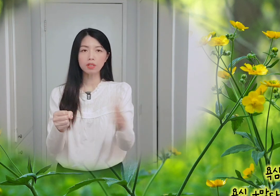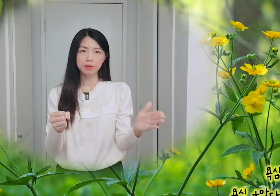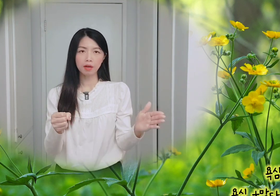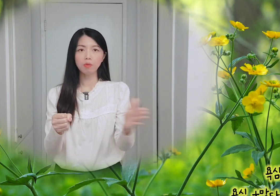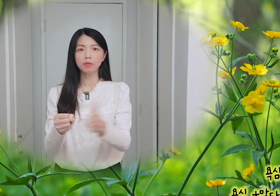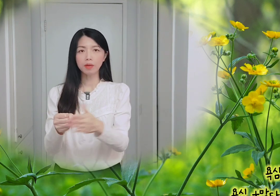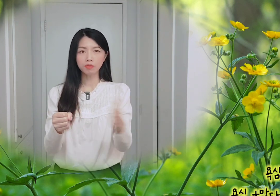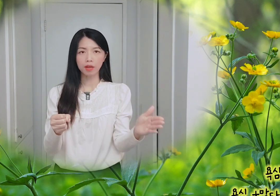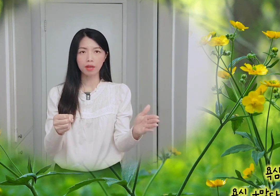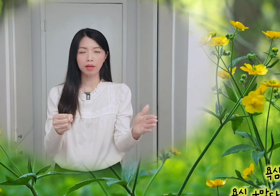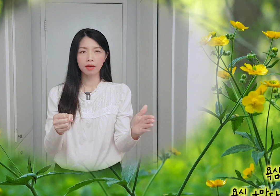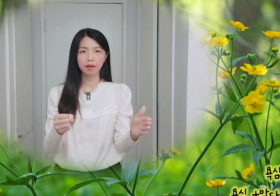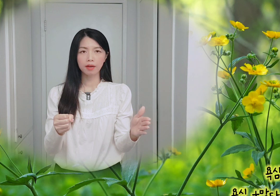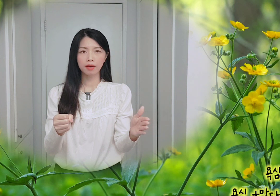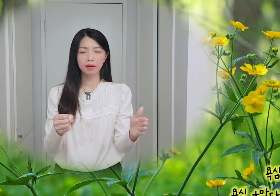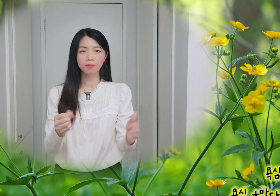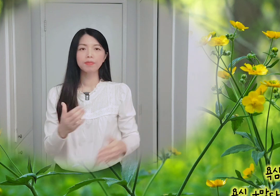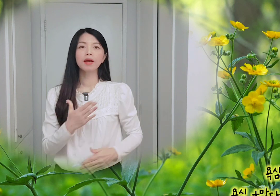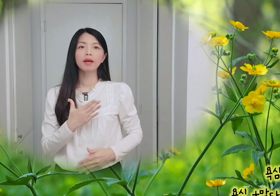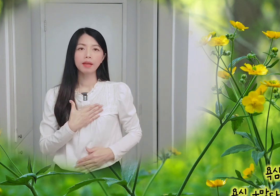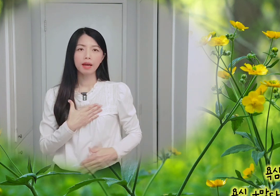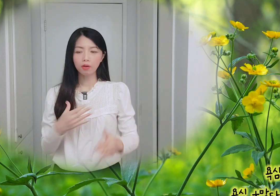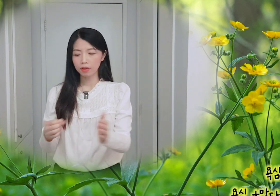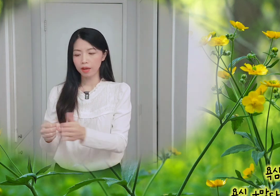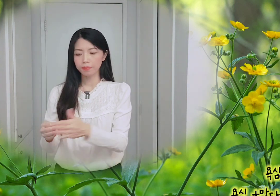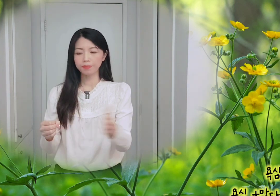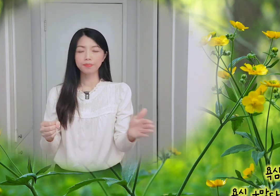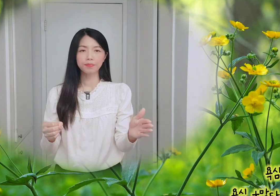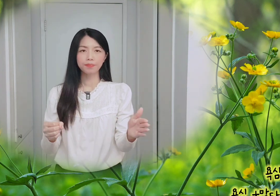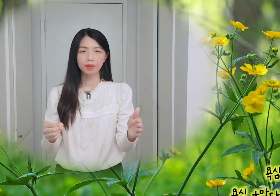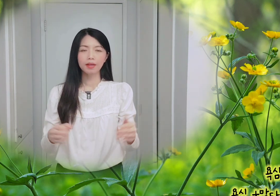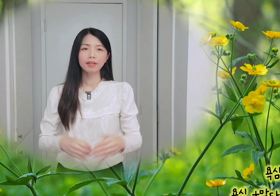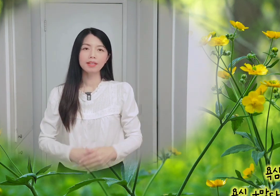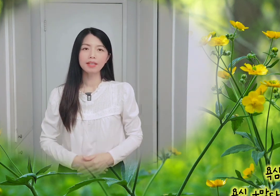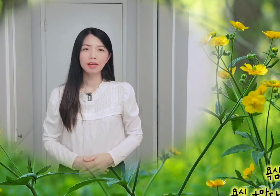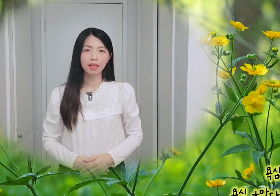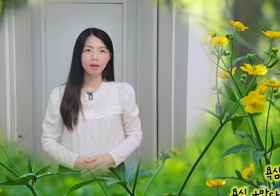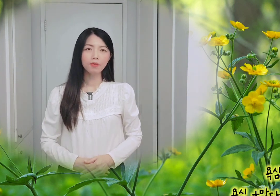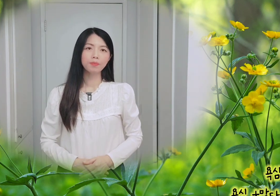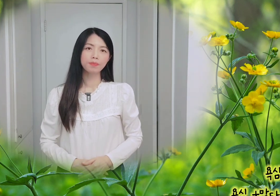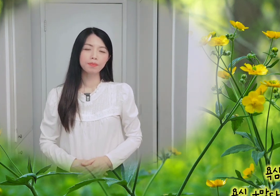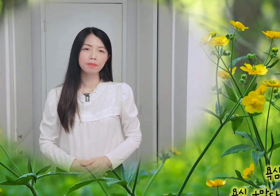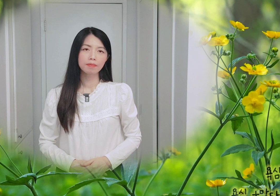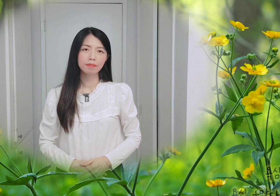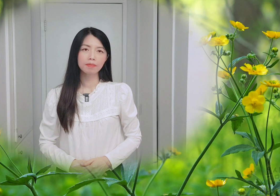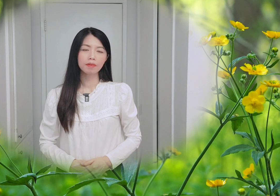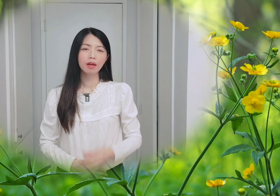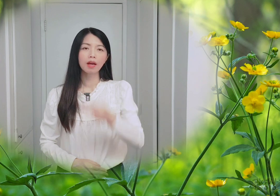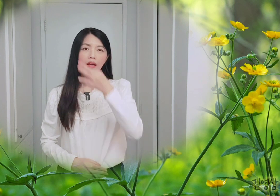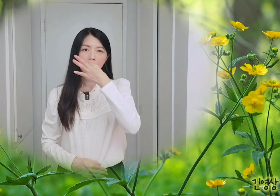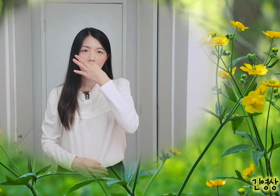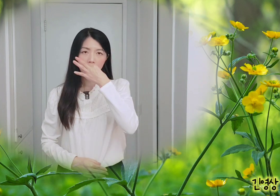치고 가시면 돼요. 뭐뭐 때문에. 나였기에. 다시 해드릴게요.